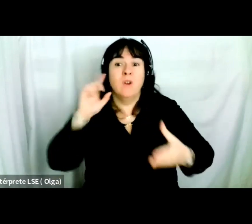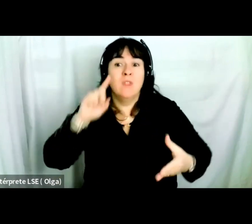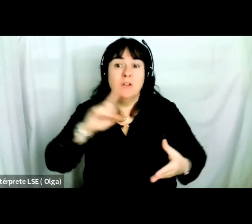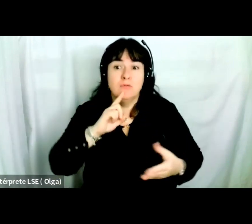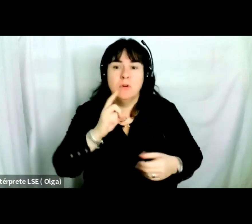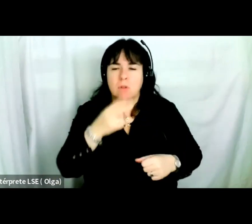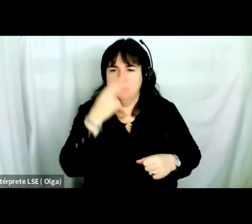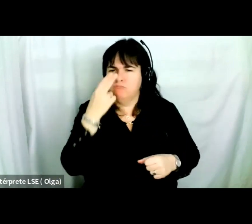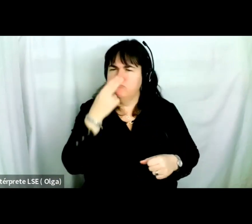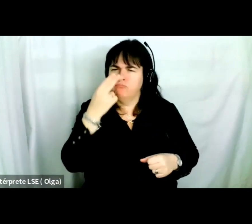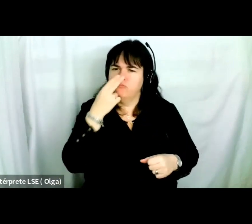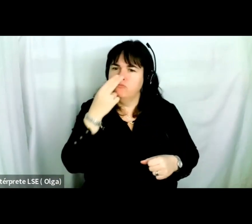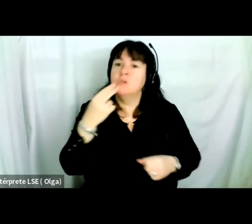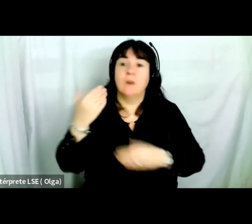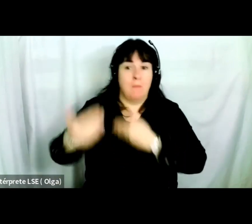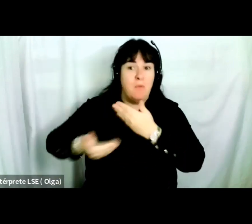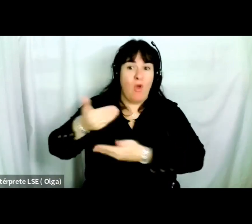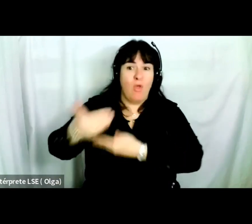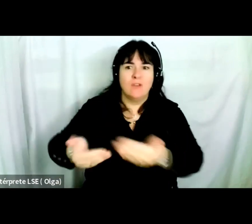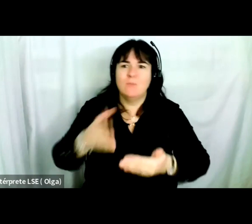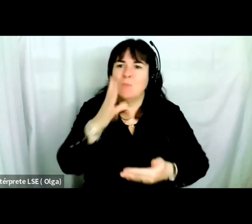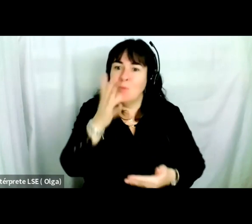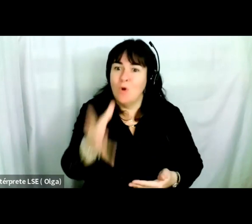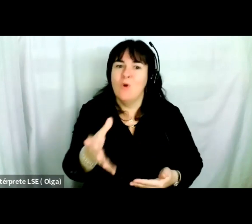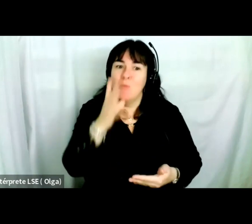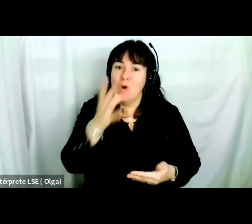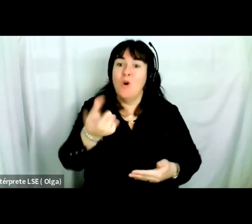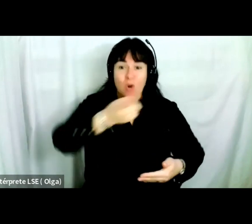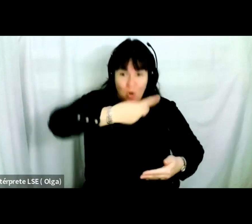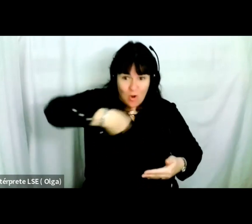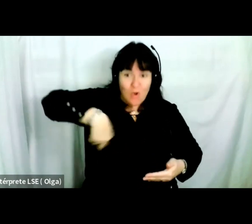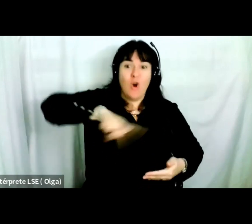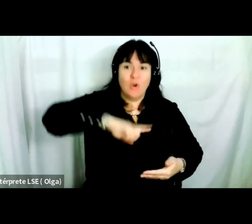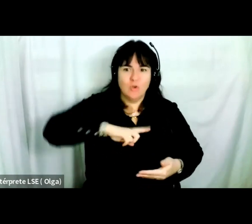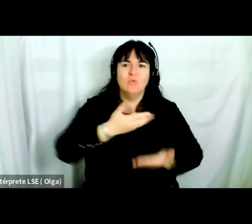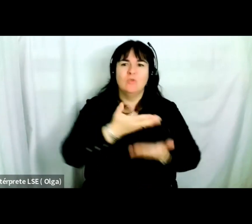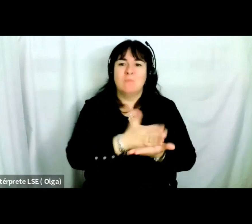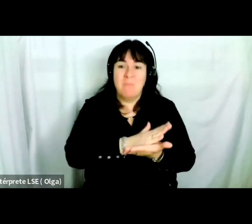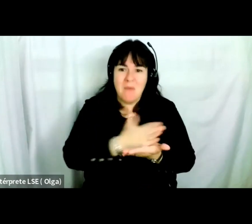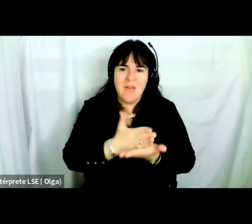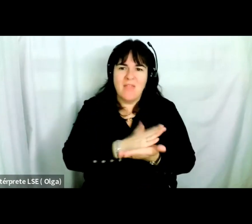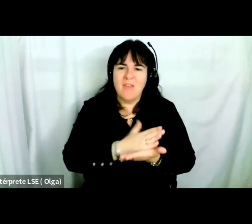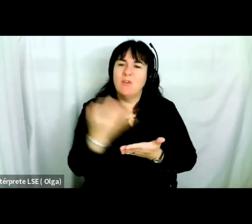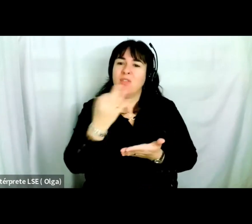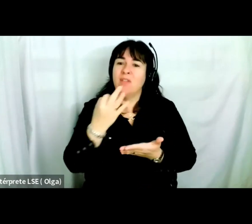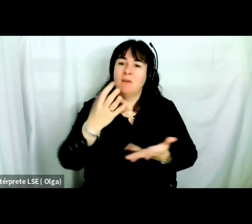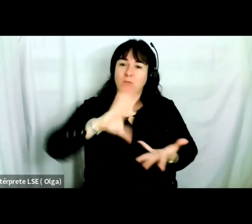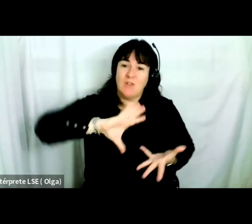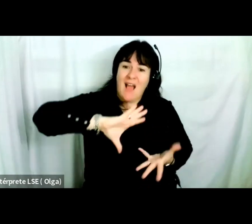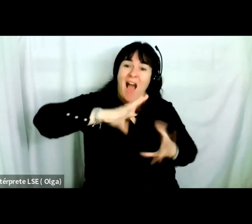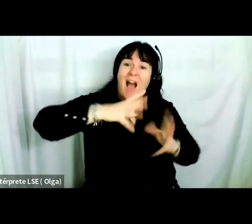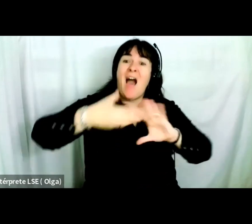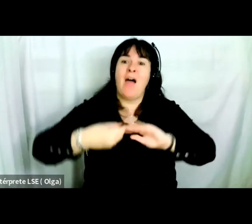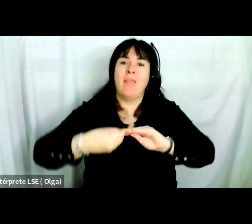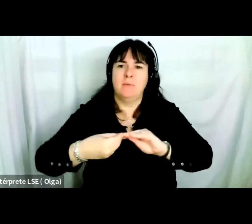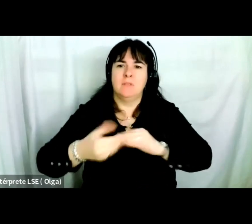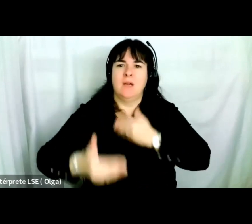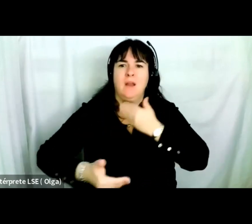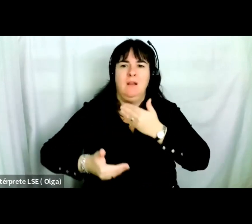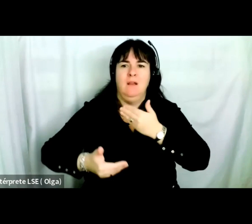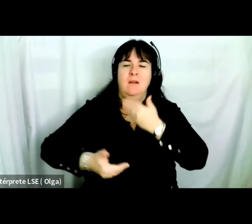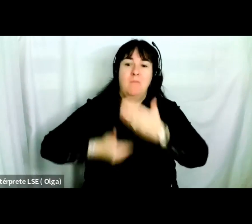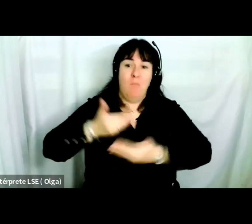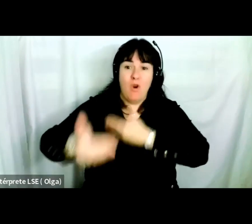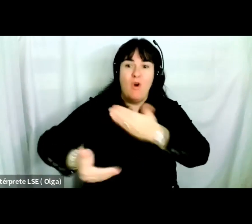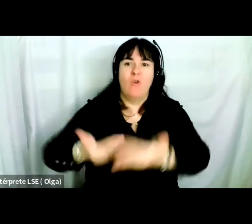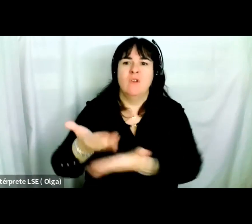interesa mucho este proceso precisamente por ello, porque nosotros, los mediadores, tenemos que adaptar el proceso de mediación